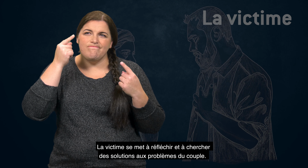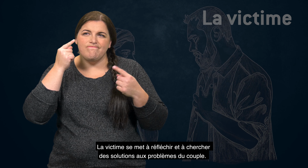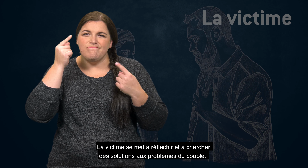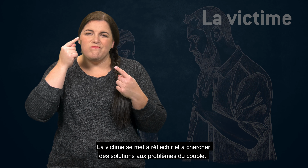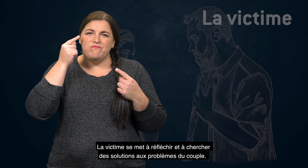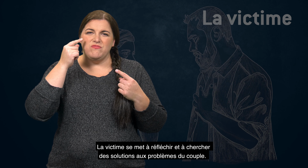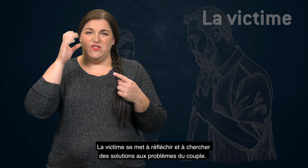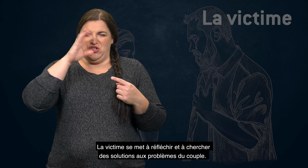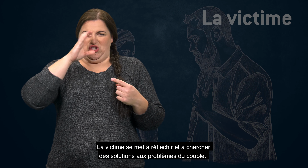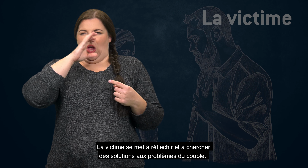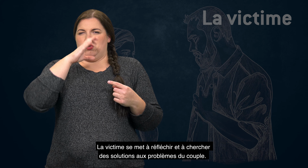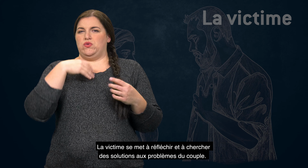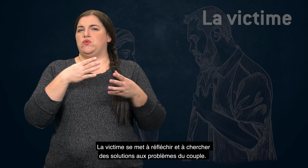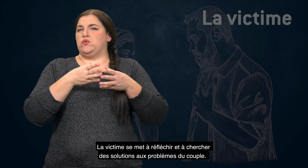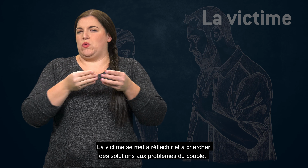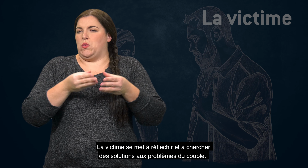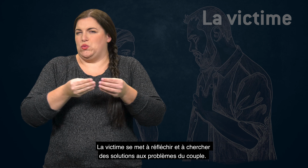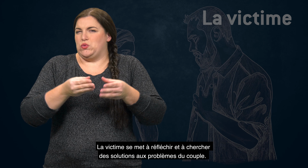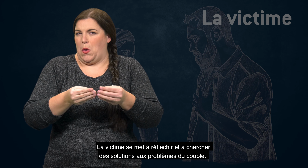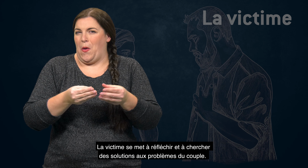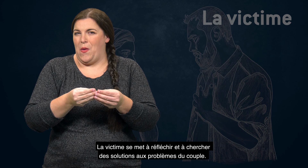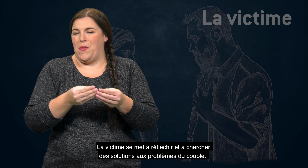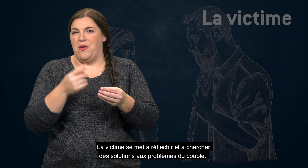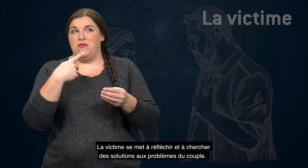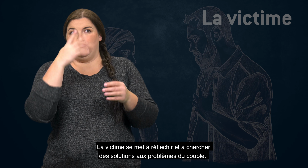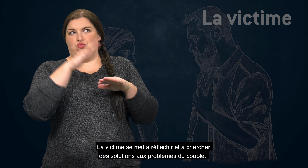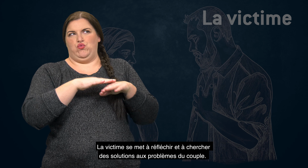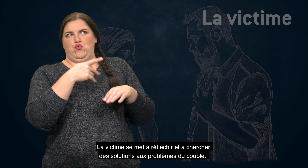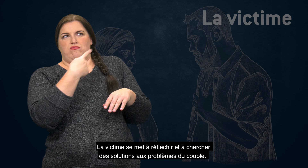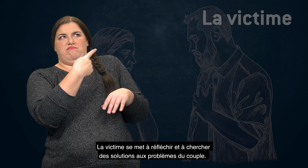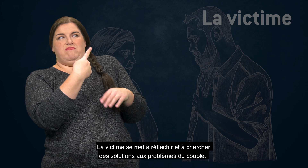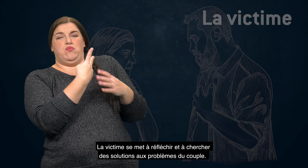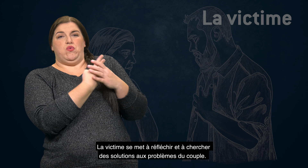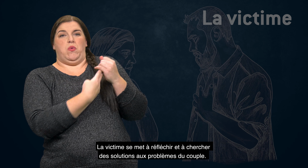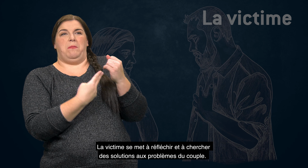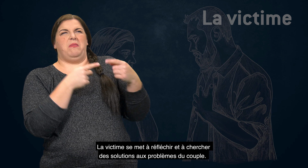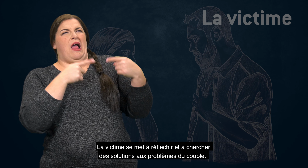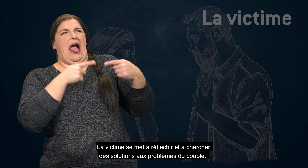La victime se met à réfléchir et à chercher des solutions aux problèmes du couple.